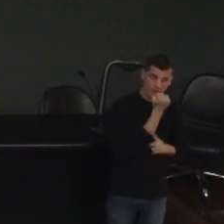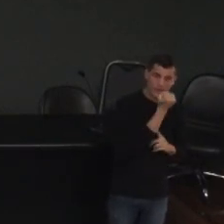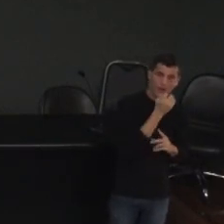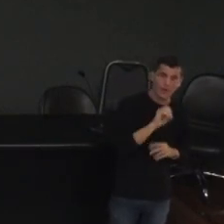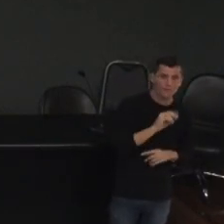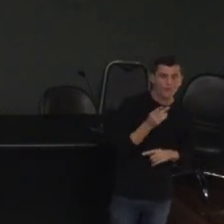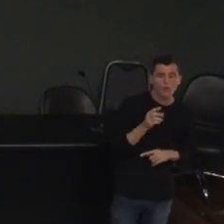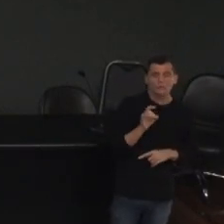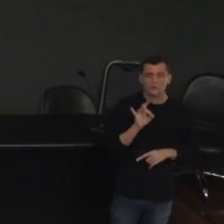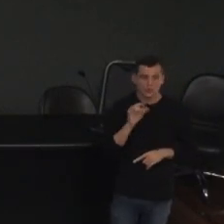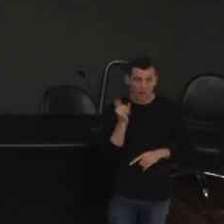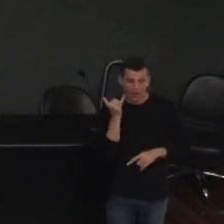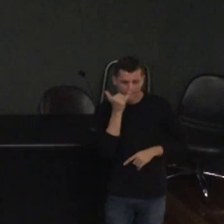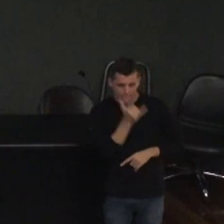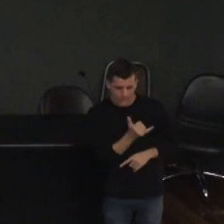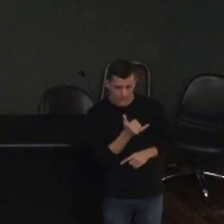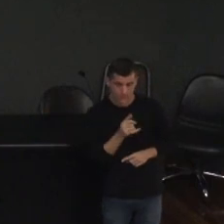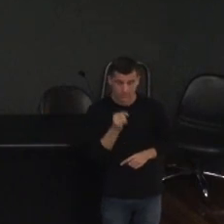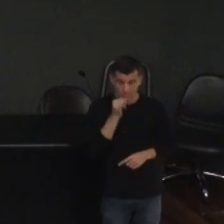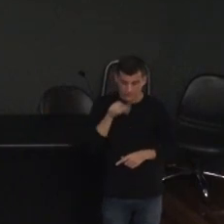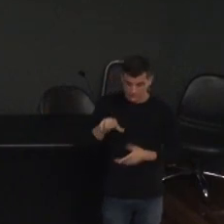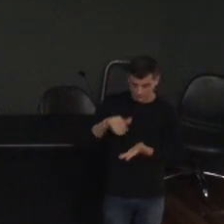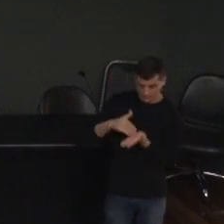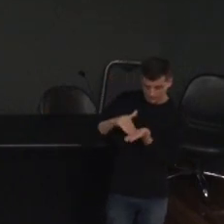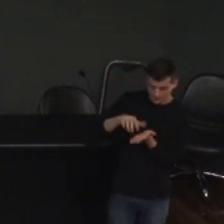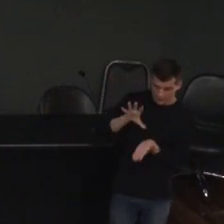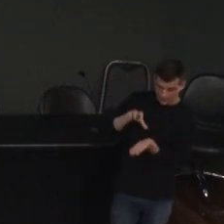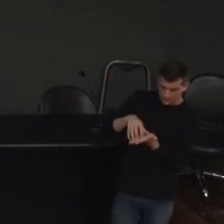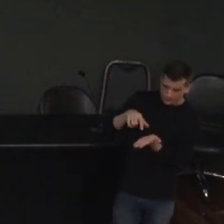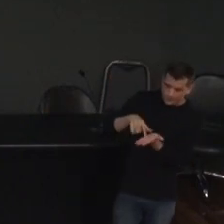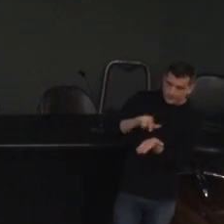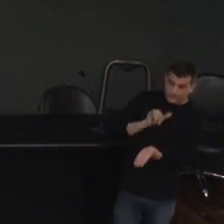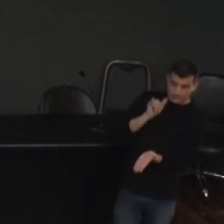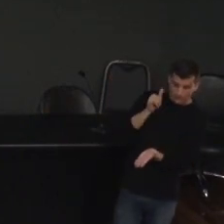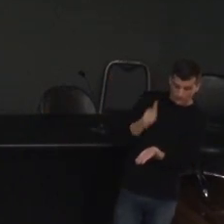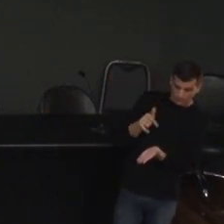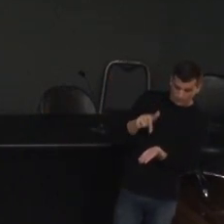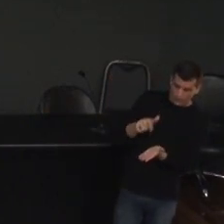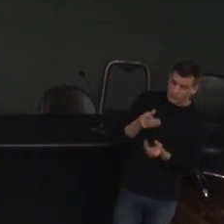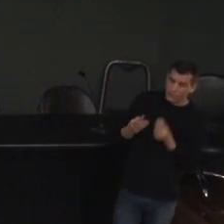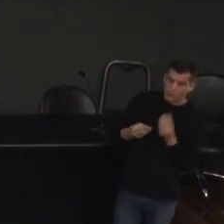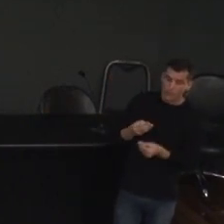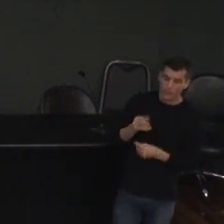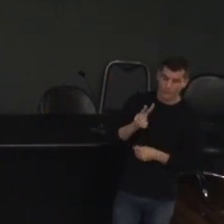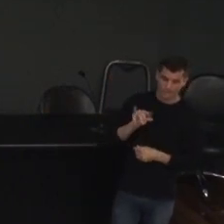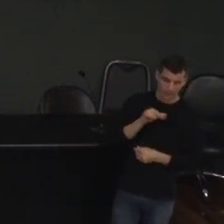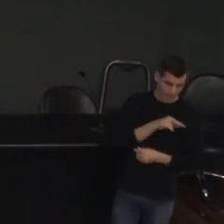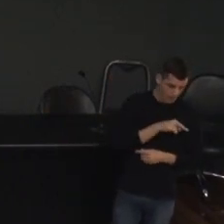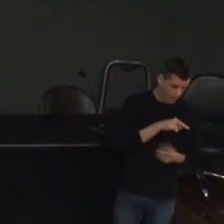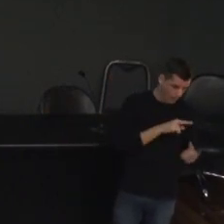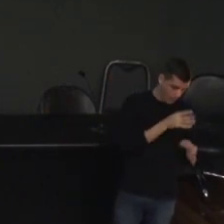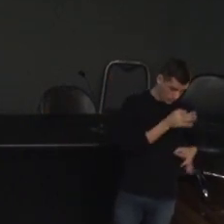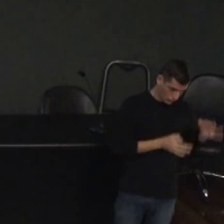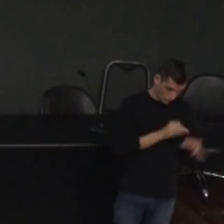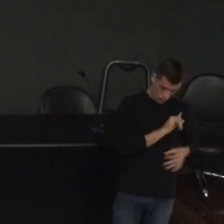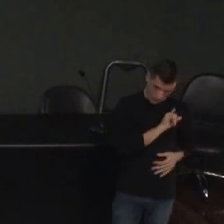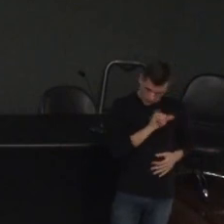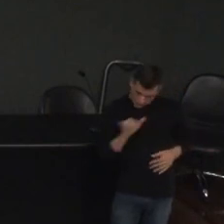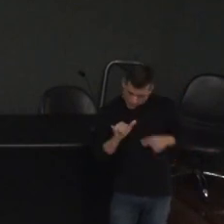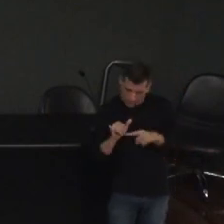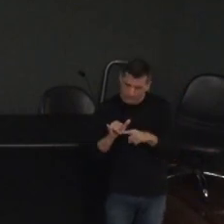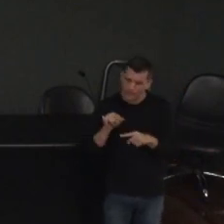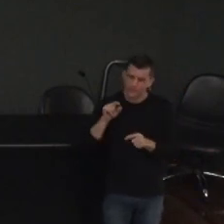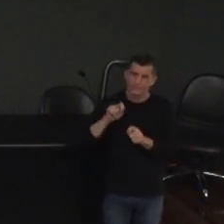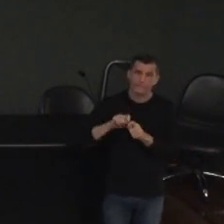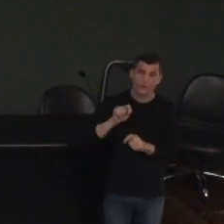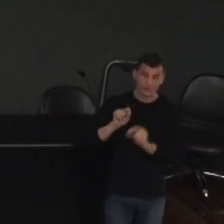Secretaria de Estado de Saúde Santa Catarina o que que é Secretaria tem que fazer tem que tomar providências em relação àquela advertência porque senão isso não futuro o processo